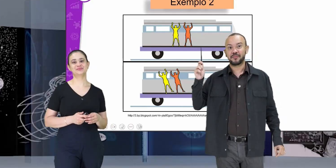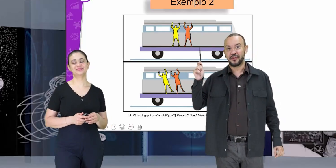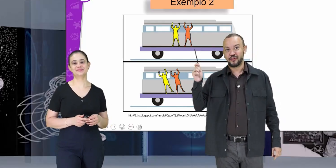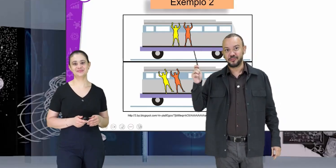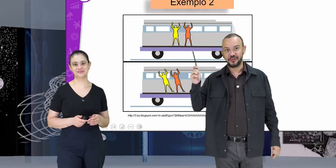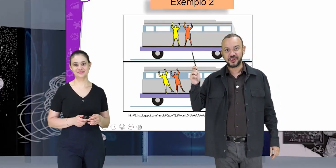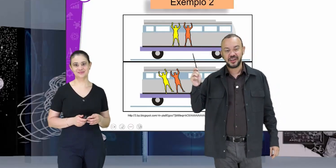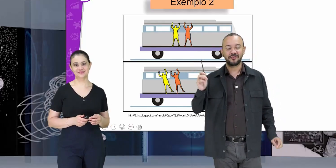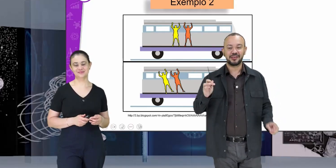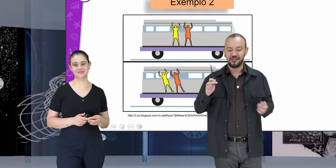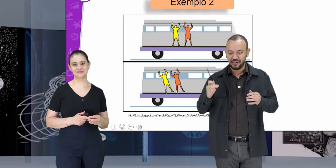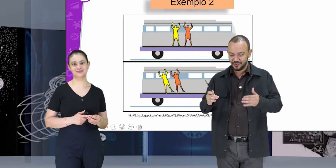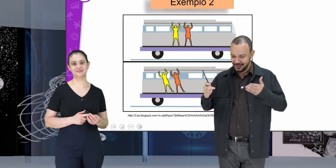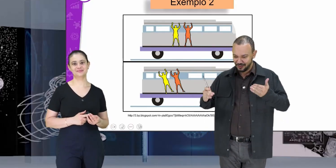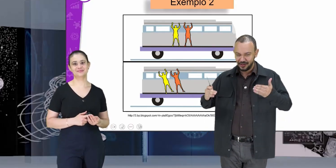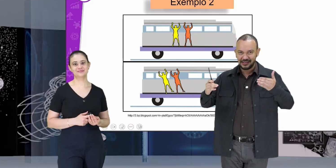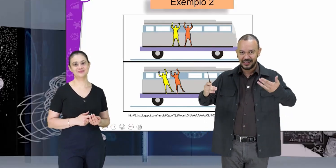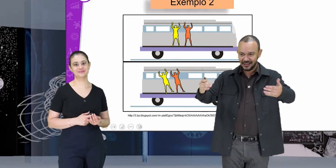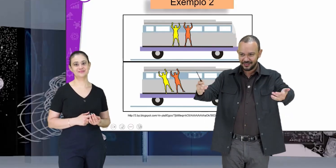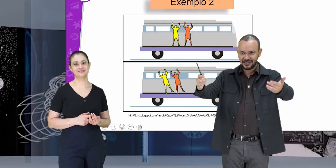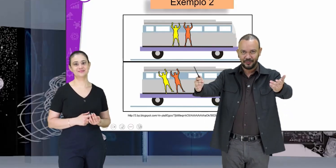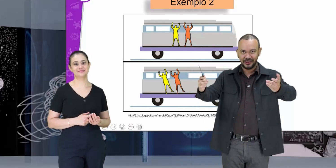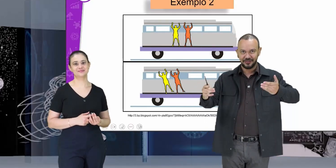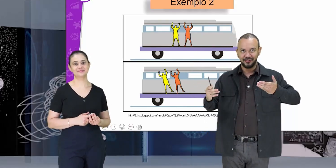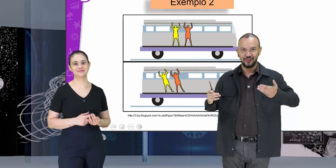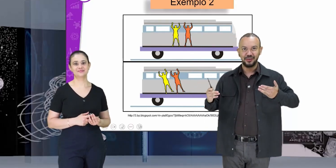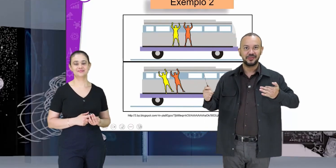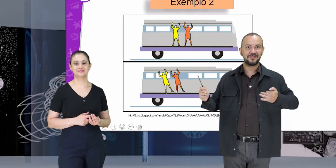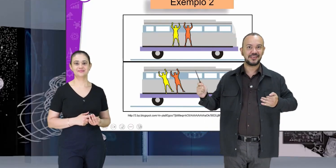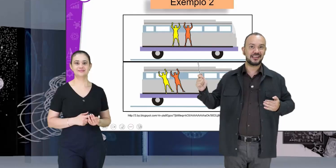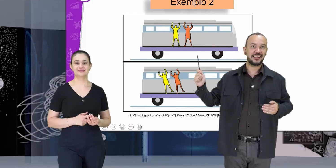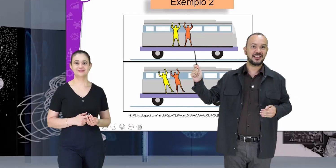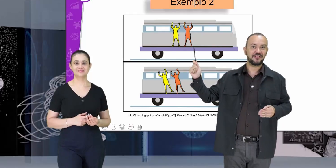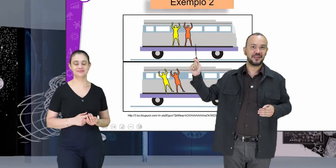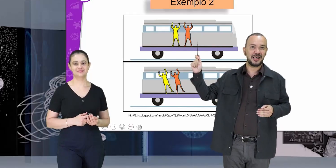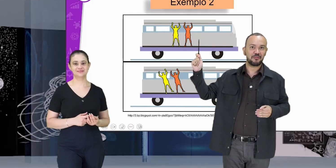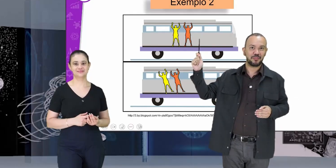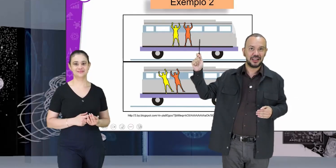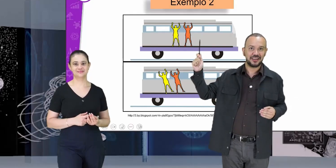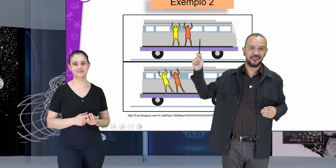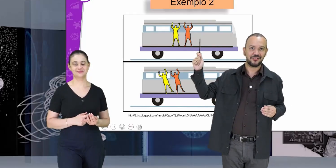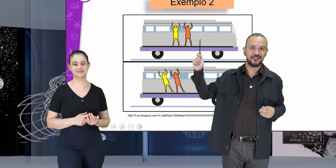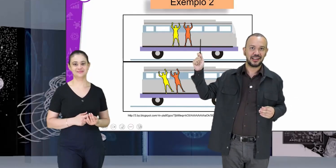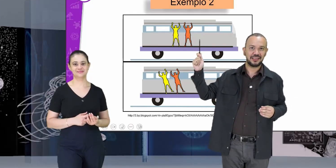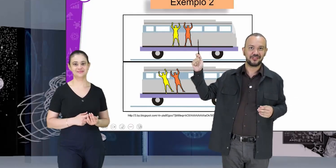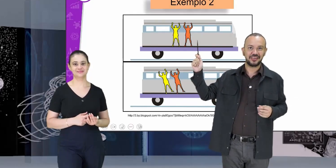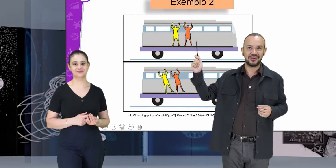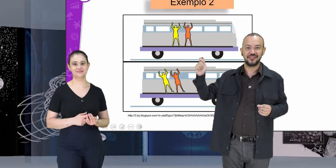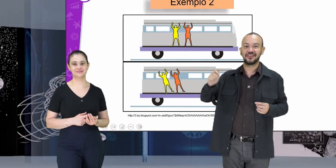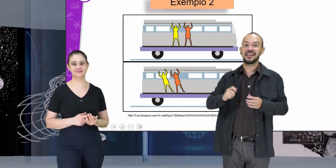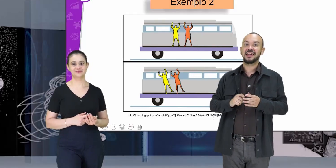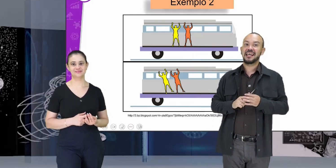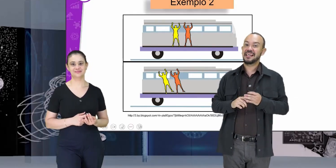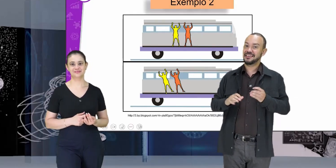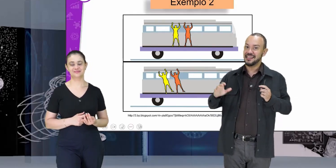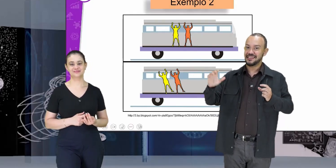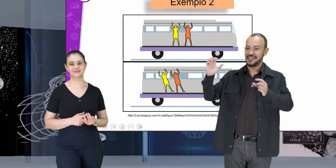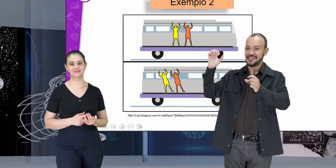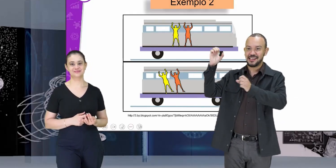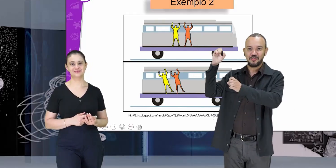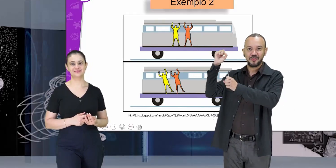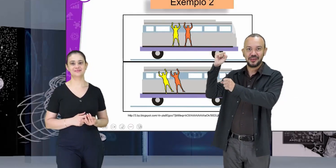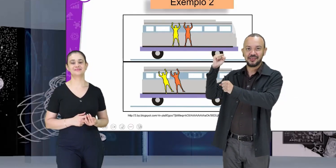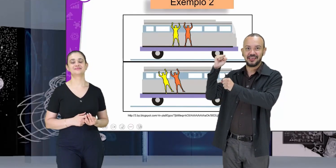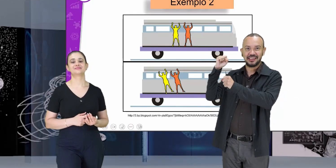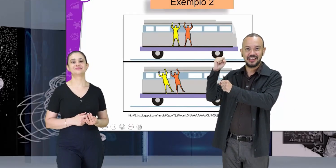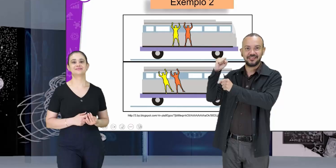Se por algum motivo não houver um assento disponível no ônibus e você tem que ficar em pé ali no corredor, é interessante